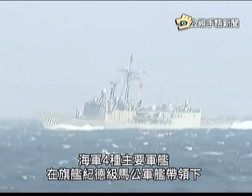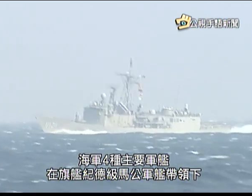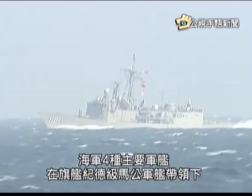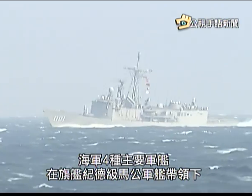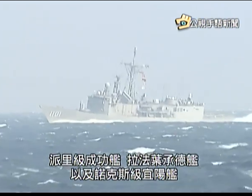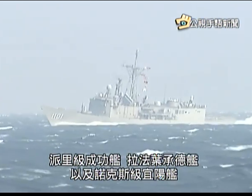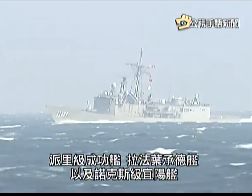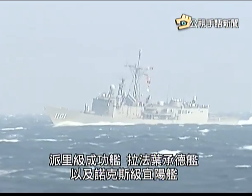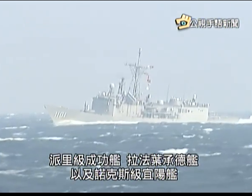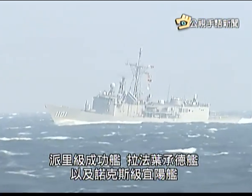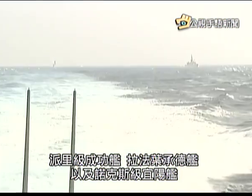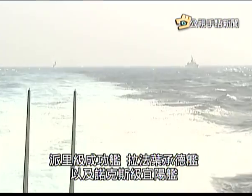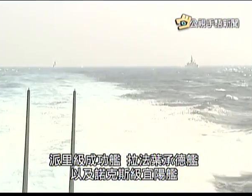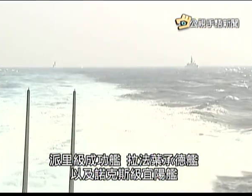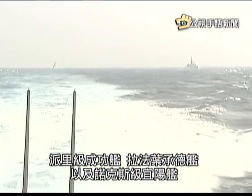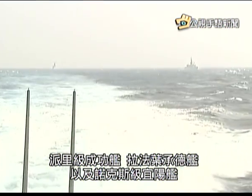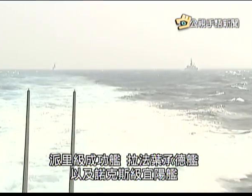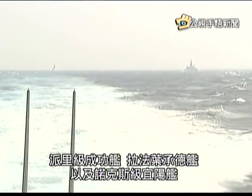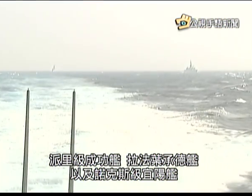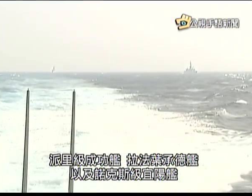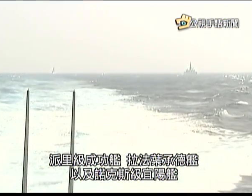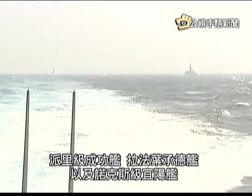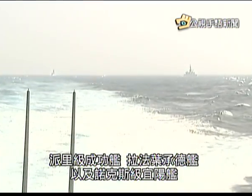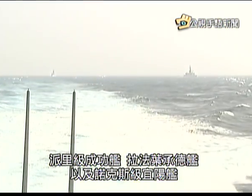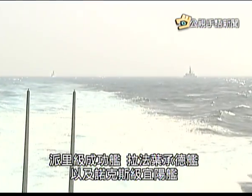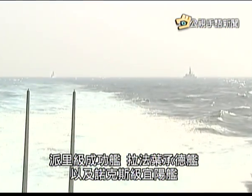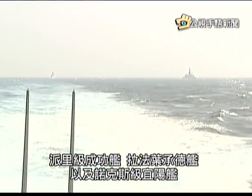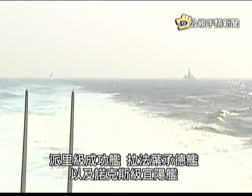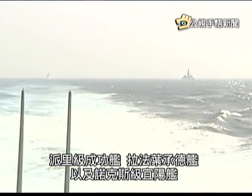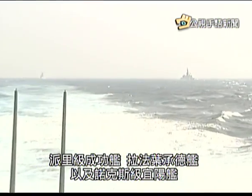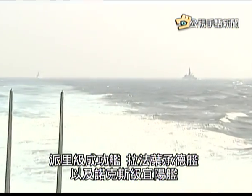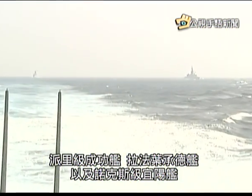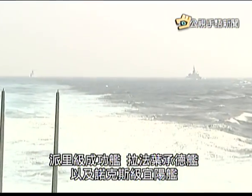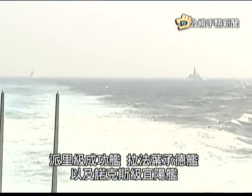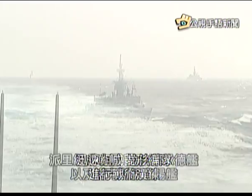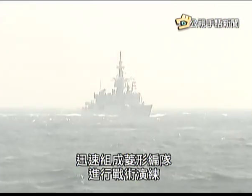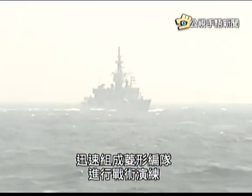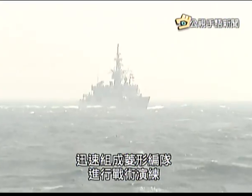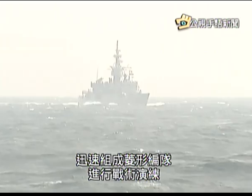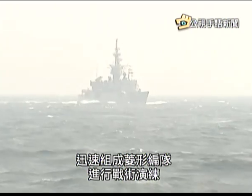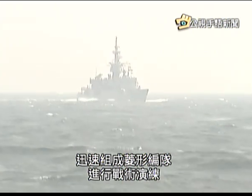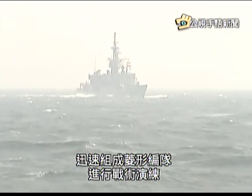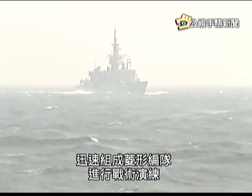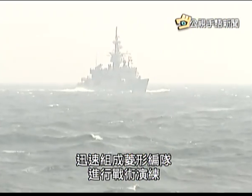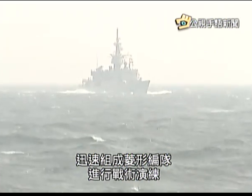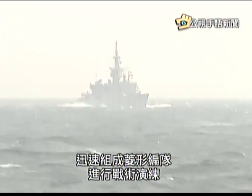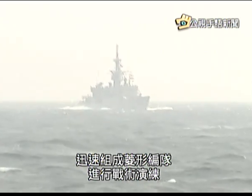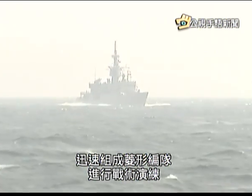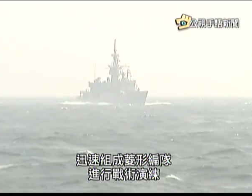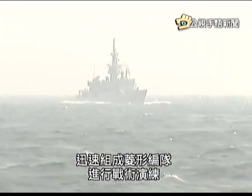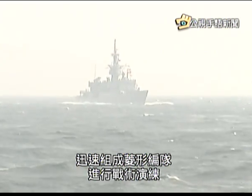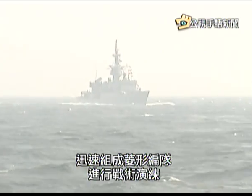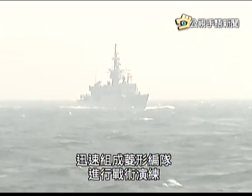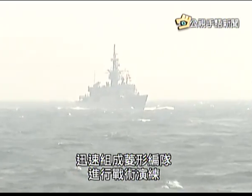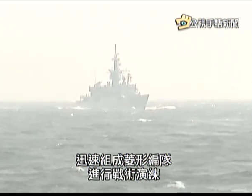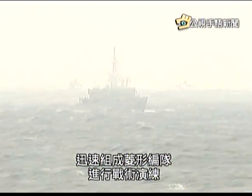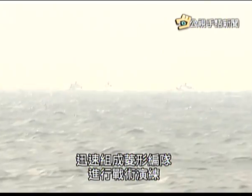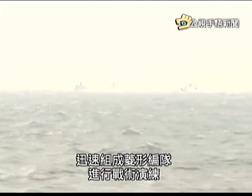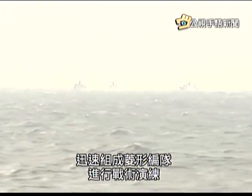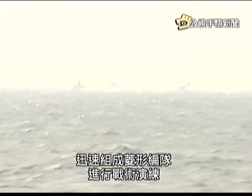派里级成功舰、莱法叶承德舰以及诺克斯级宜阳舰迅速组成菱形编队进行战术演练。状况模拟